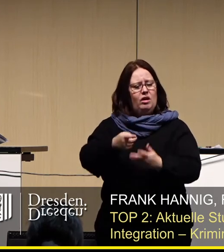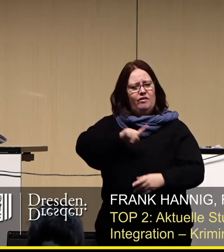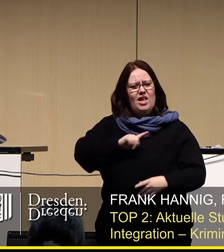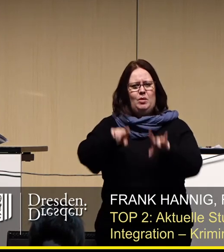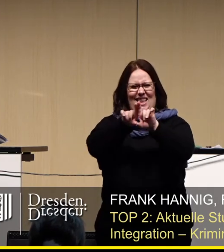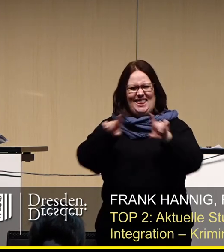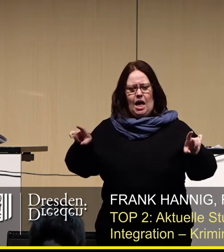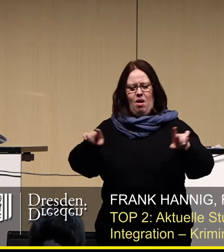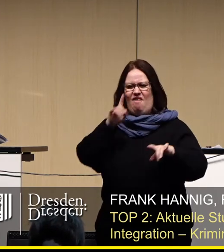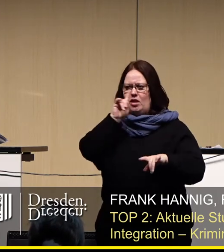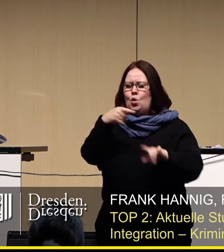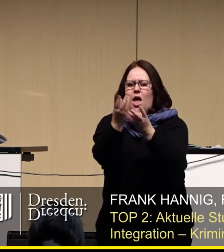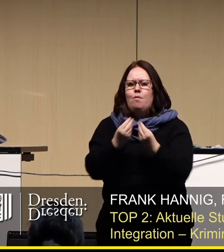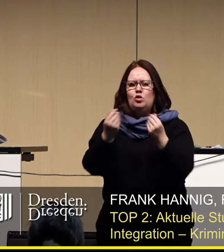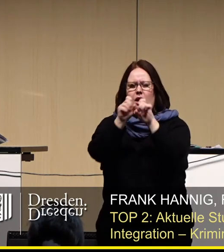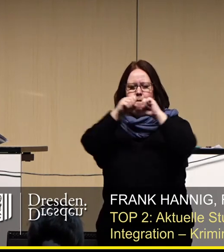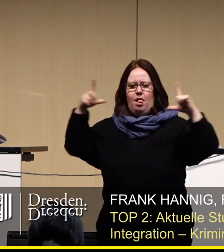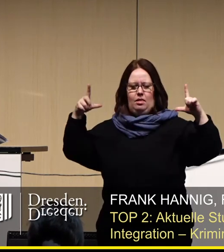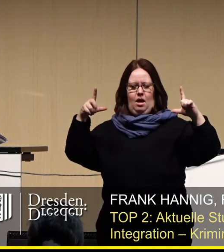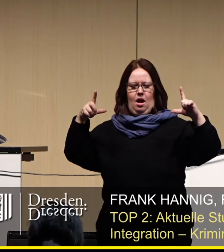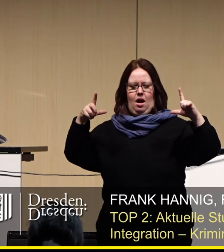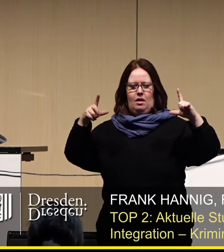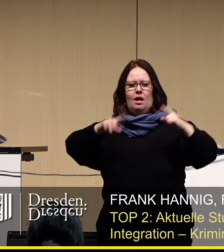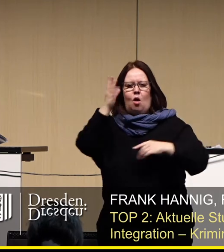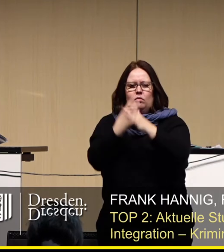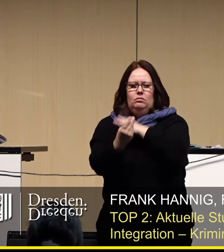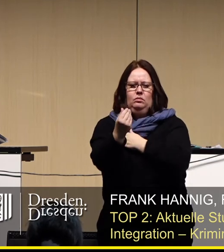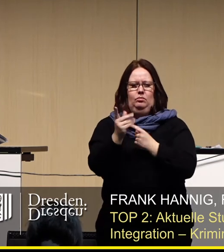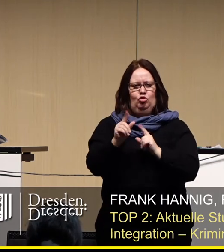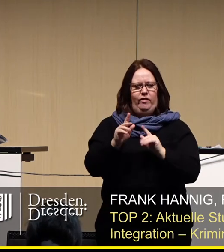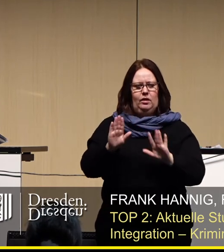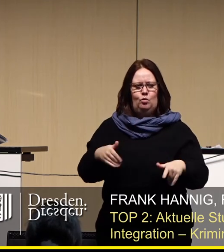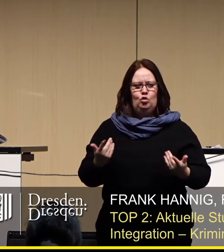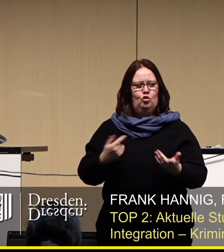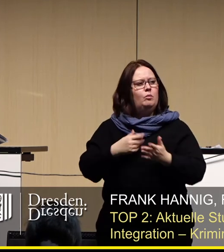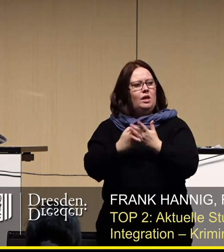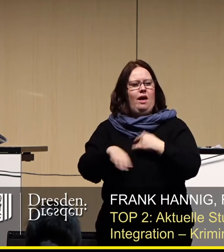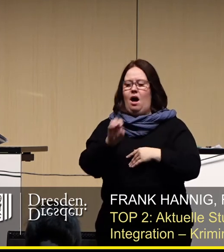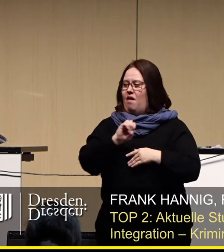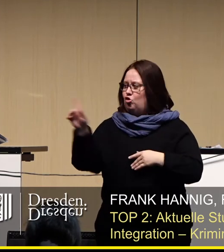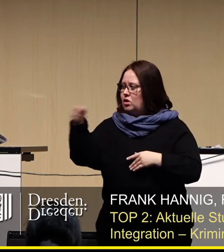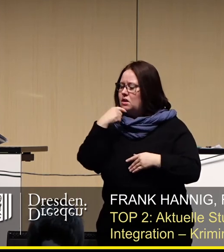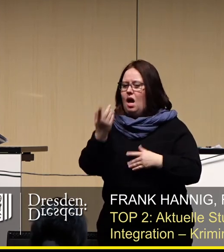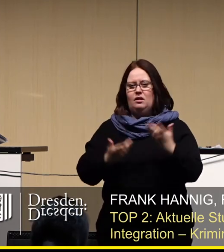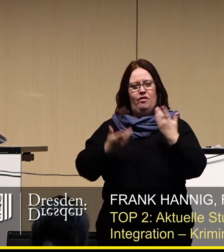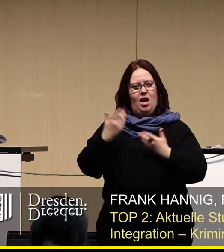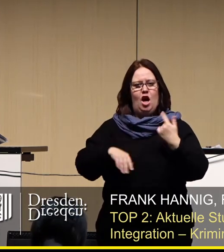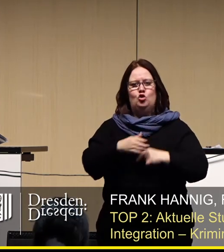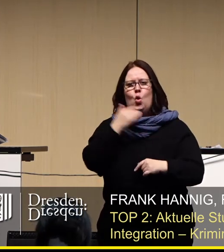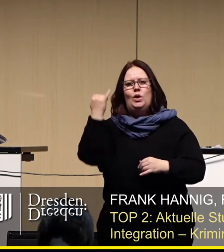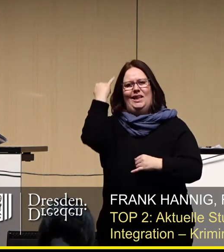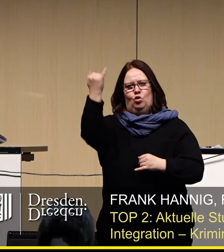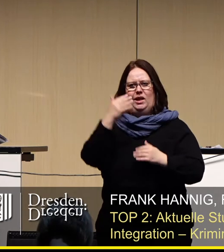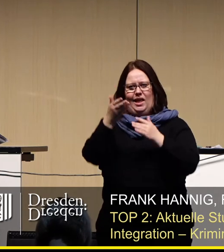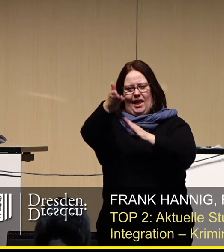dem Thema, wenn man solche emotionalen Bilder sehen, irgendwie ja doch beschäftigen müssen. Und so wie es der Aiwanger gesagt hat, möglicherweise ohne